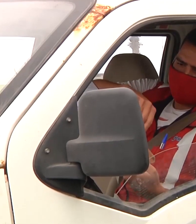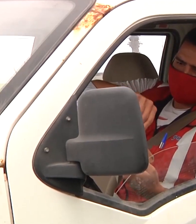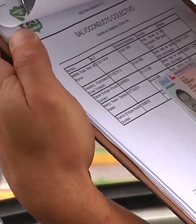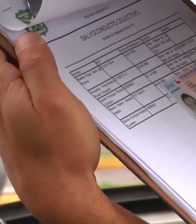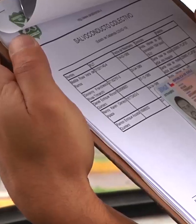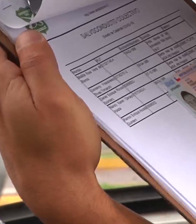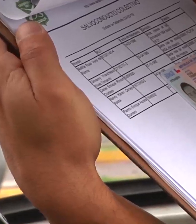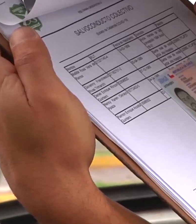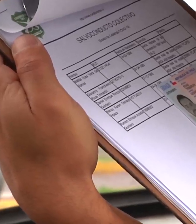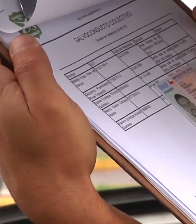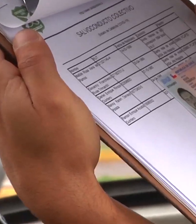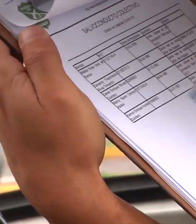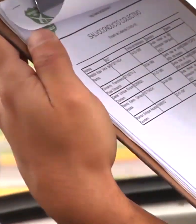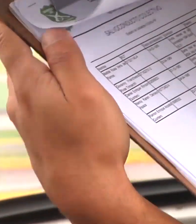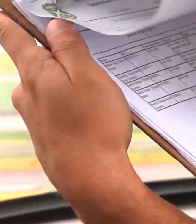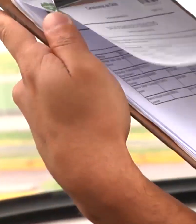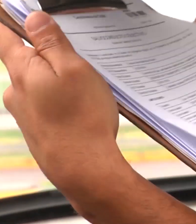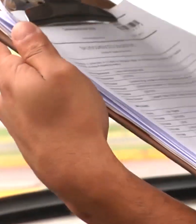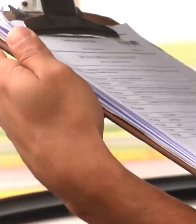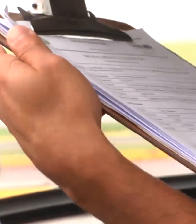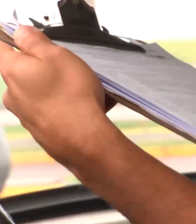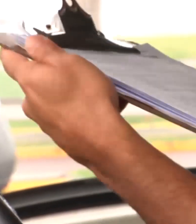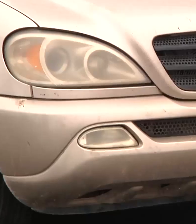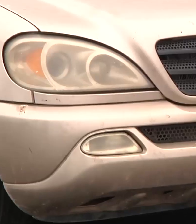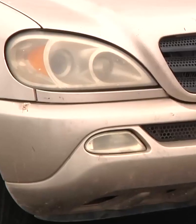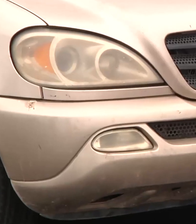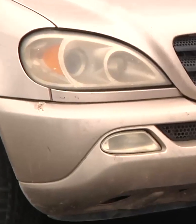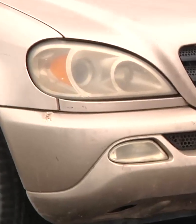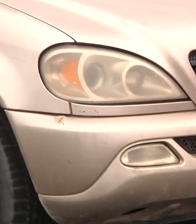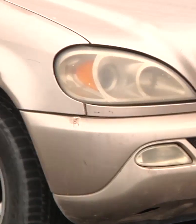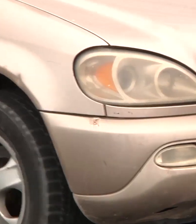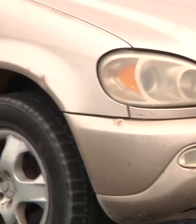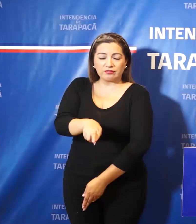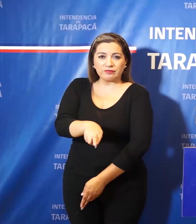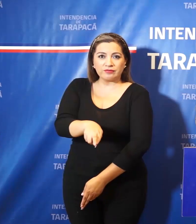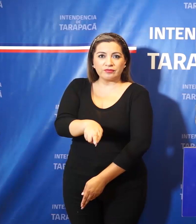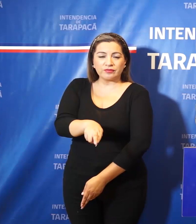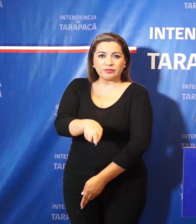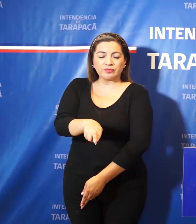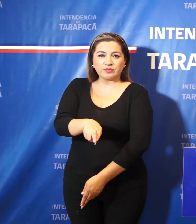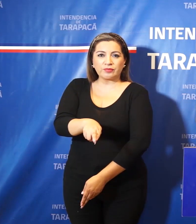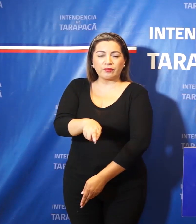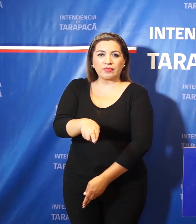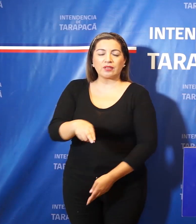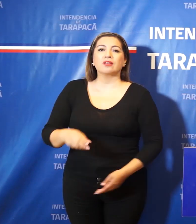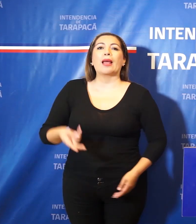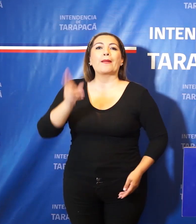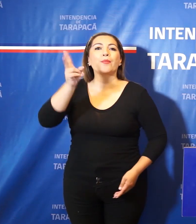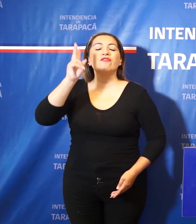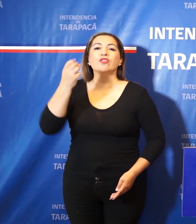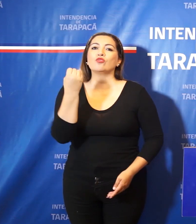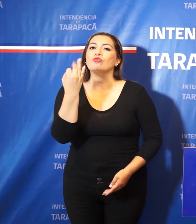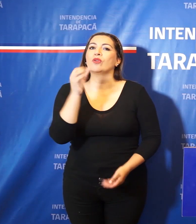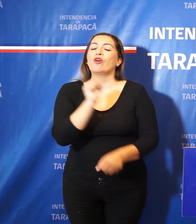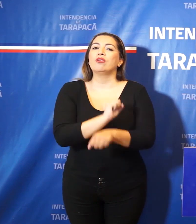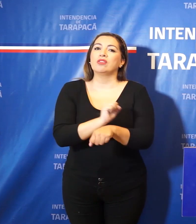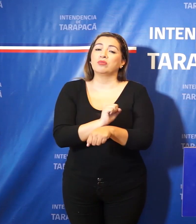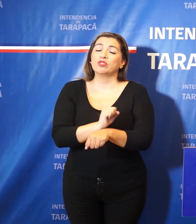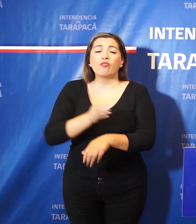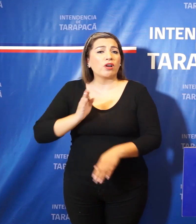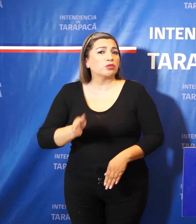estudiamos y vamos a decidir si es necesario, es conveniente y es oportuno que la medida vuelva a adoptarse o